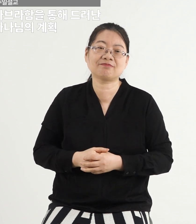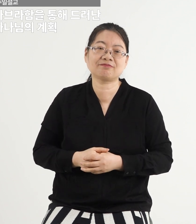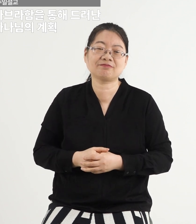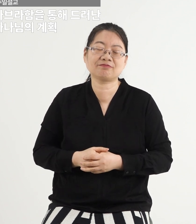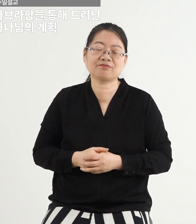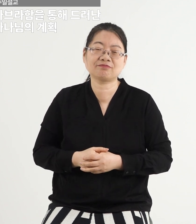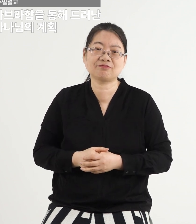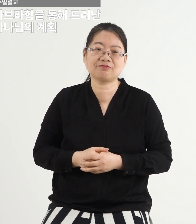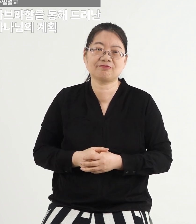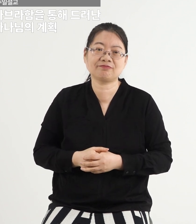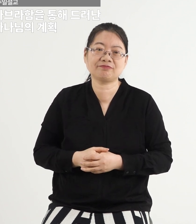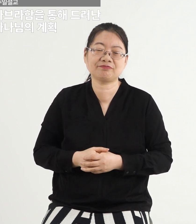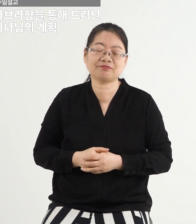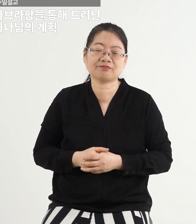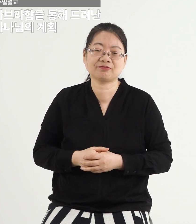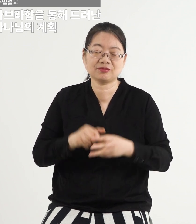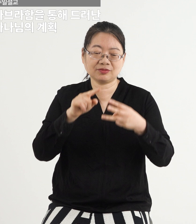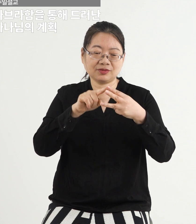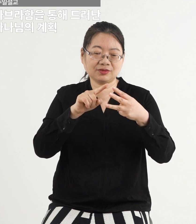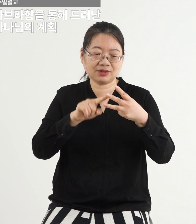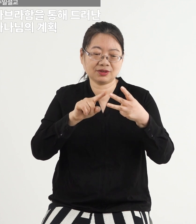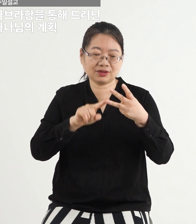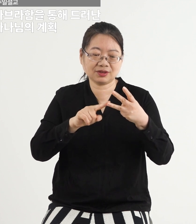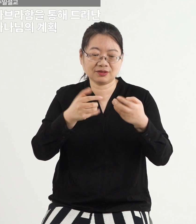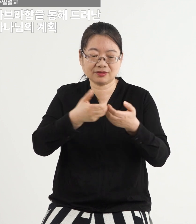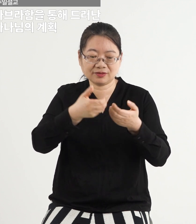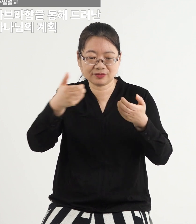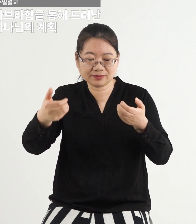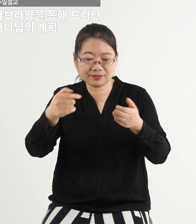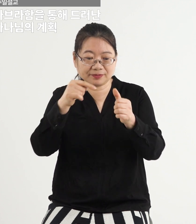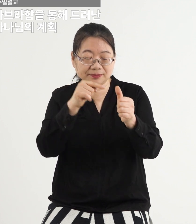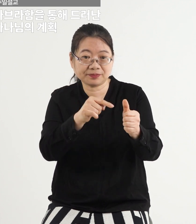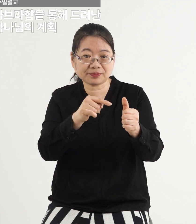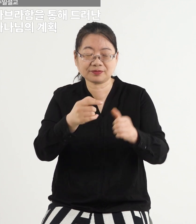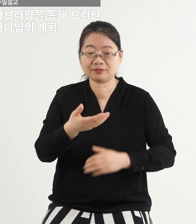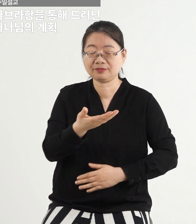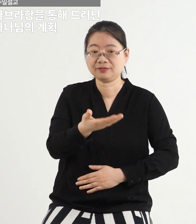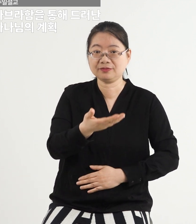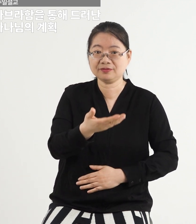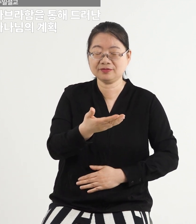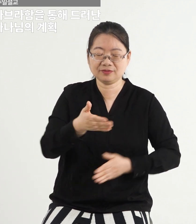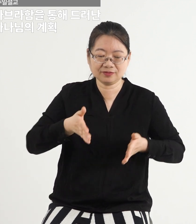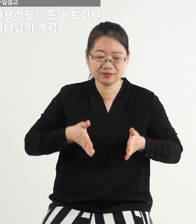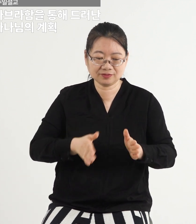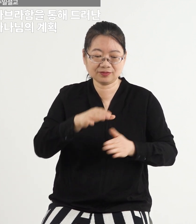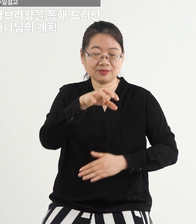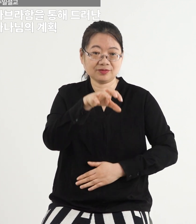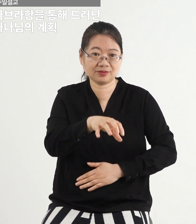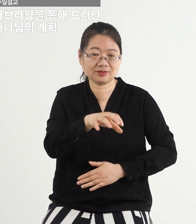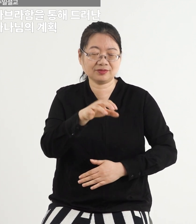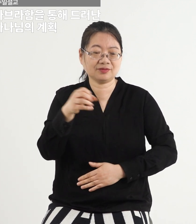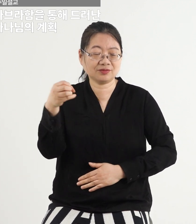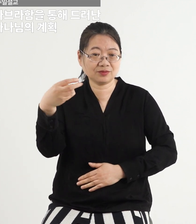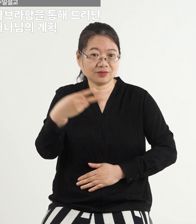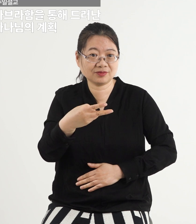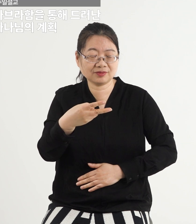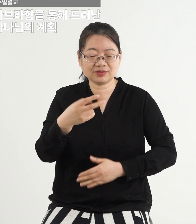그런데 세 가지를 떠나라 그랬어요. 너의 고향과